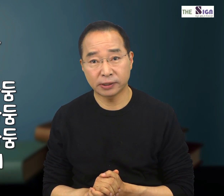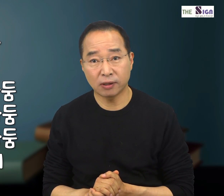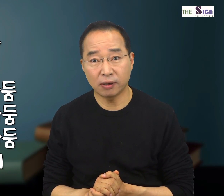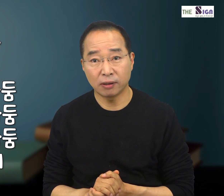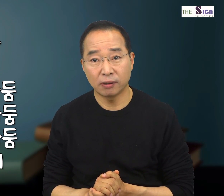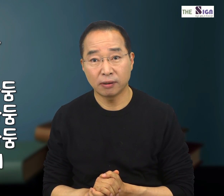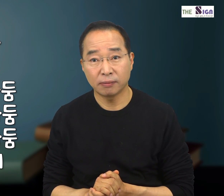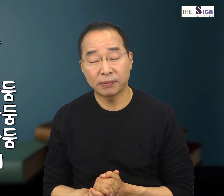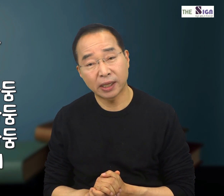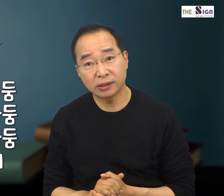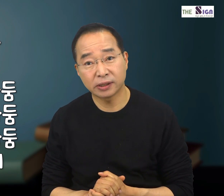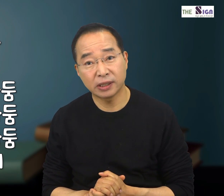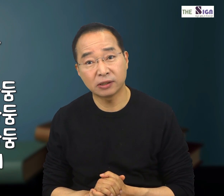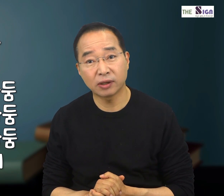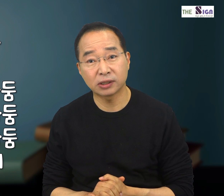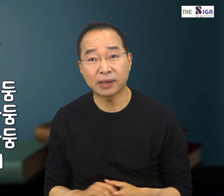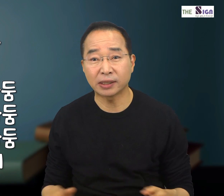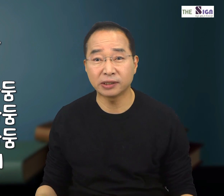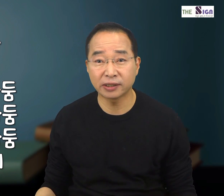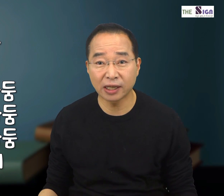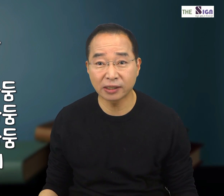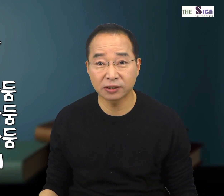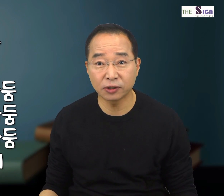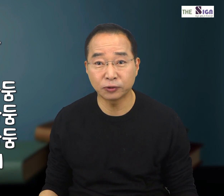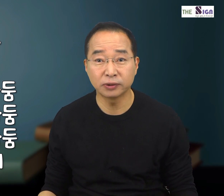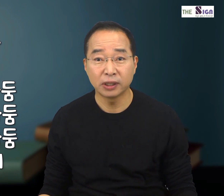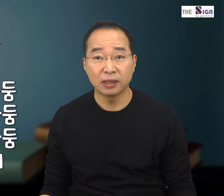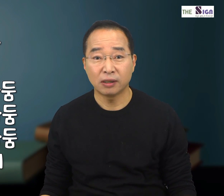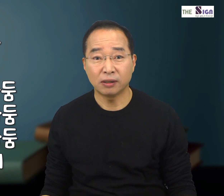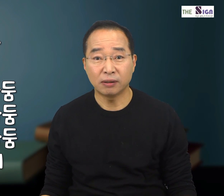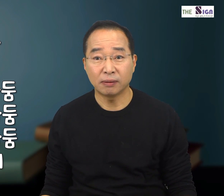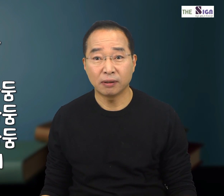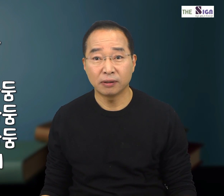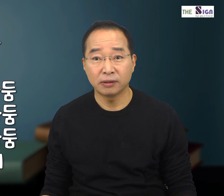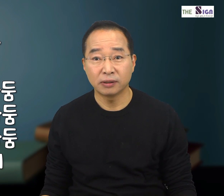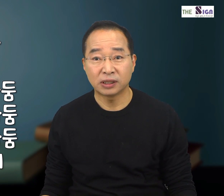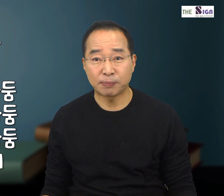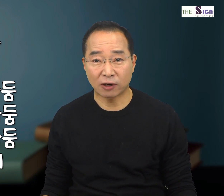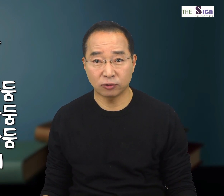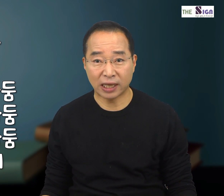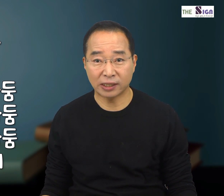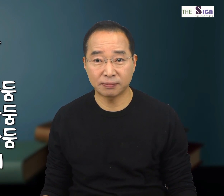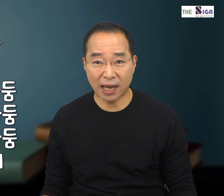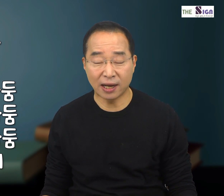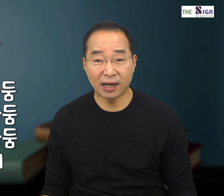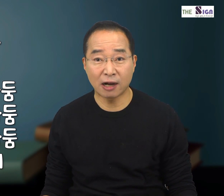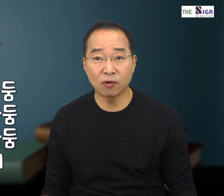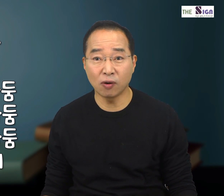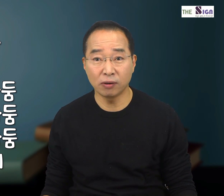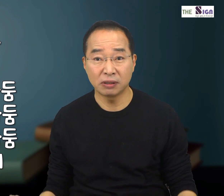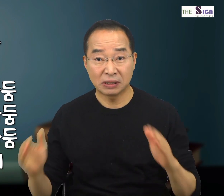집에서 만약에 이제 예전 같으면 아들이나 딸 같은 경우 집 밖으로 나가지 마 하고